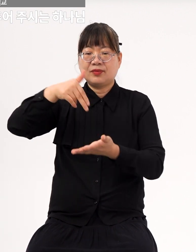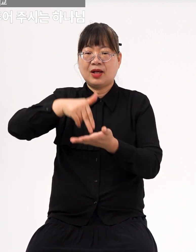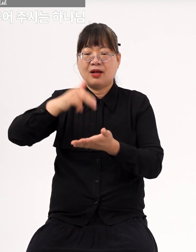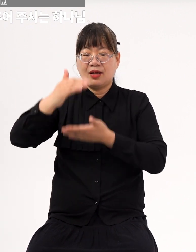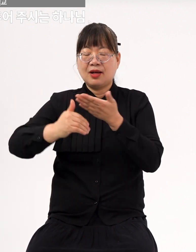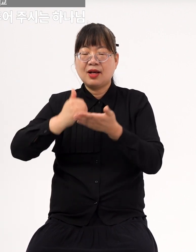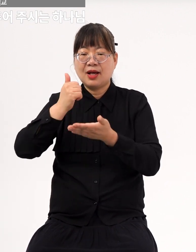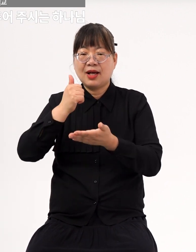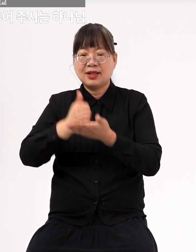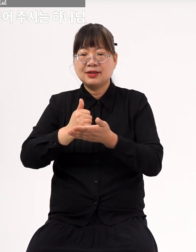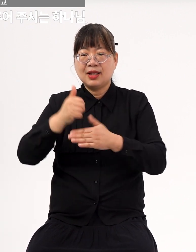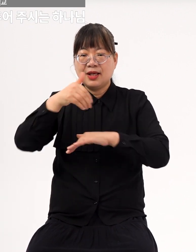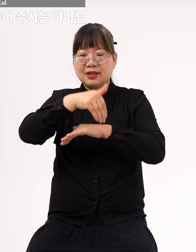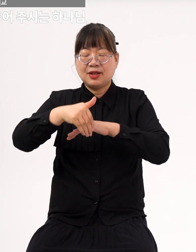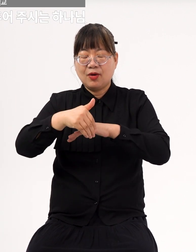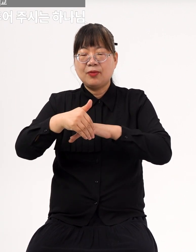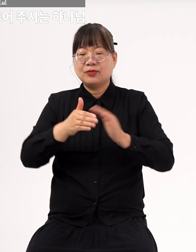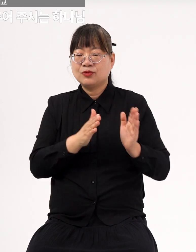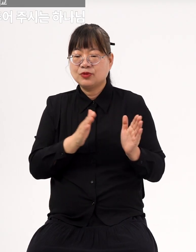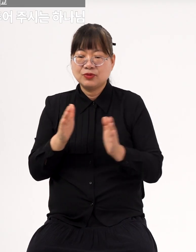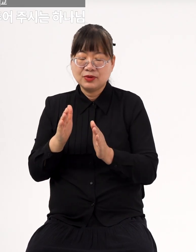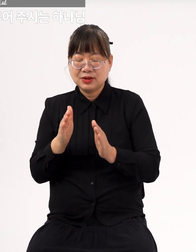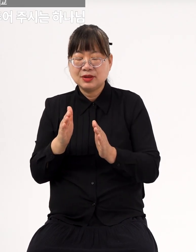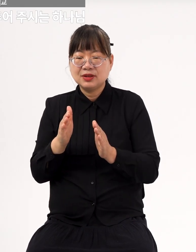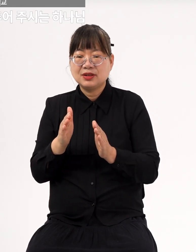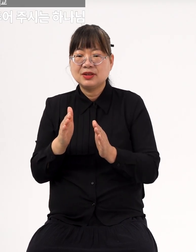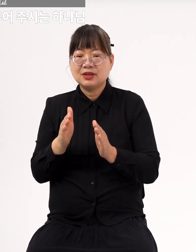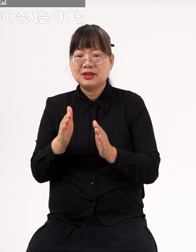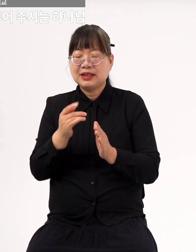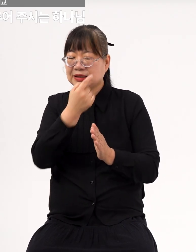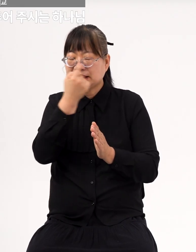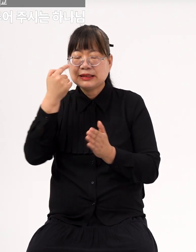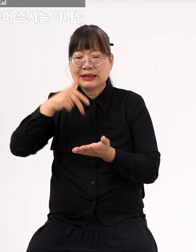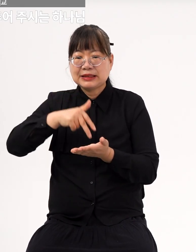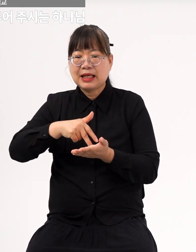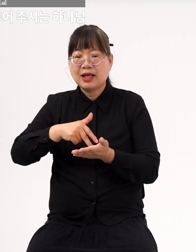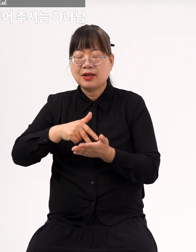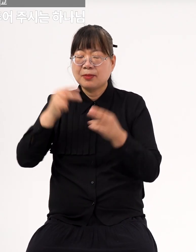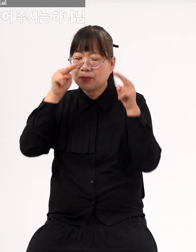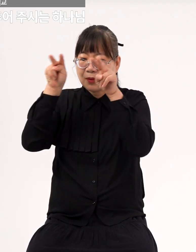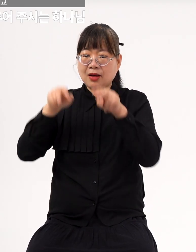하나님의 섭리적 시각을 갖고 있어야 됩니다.